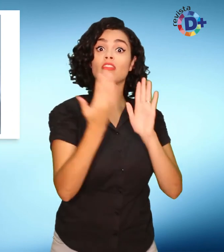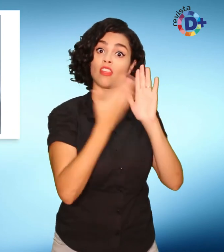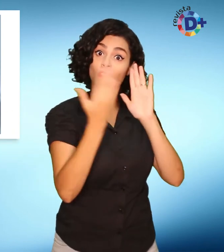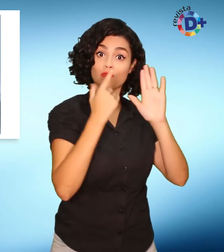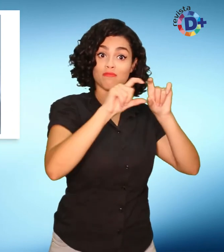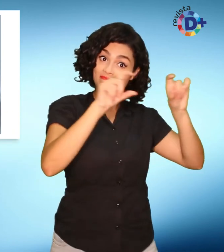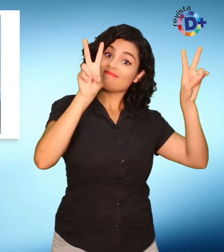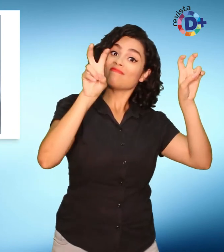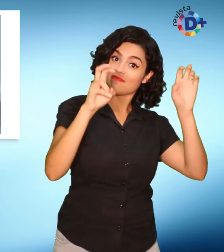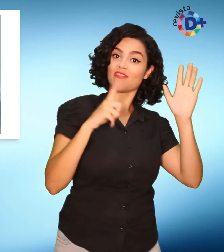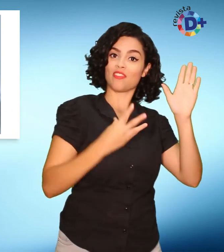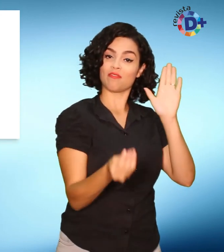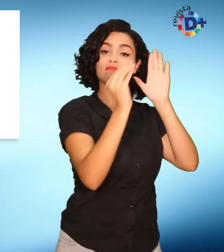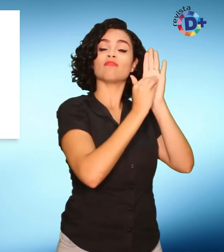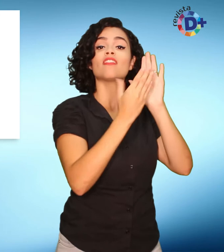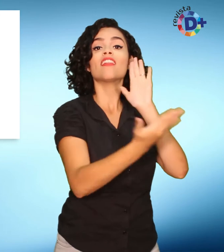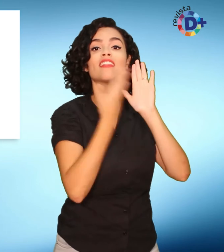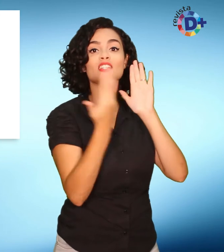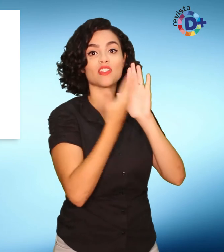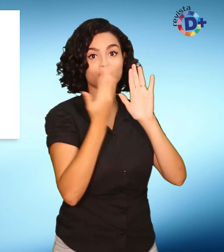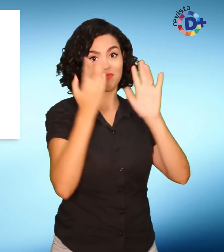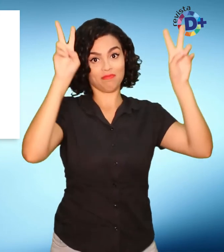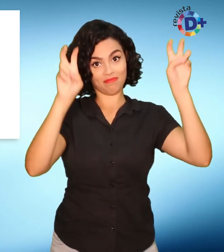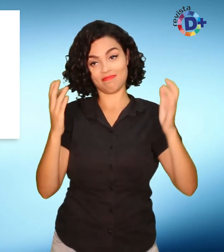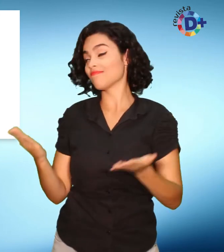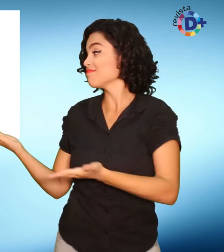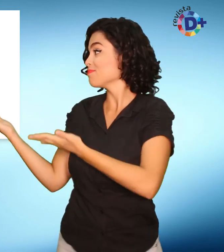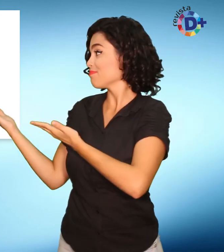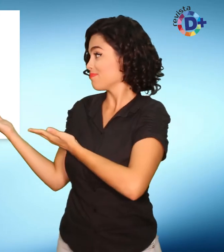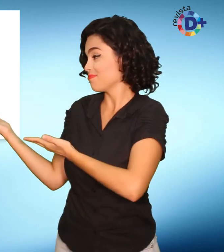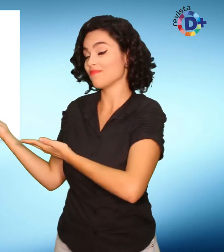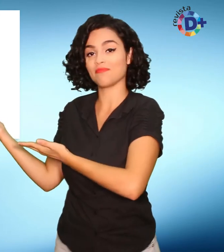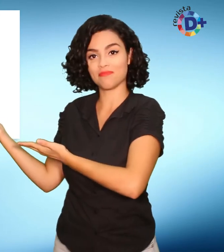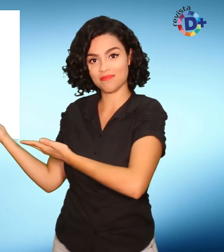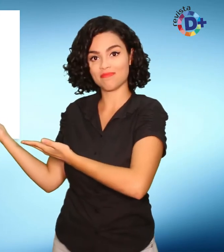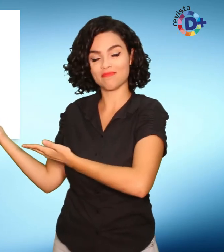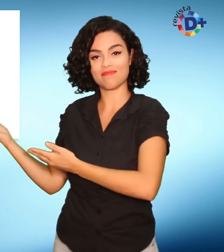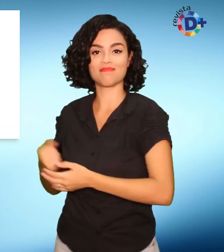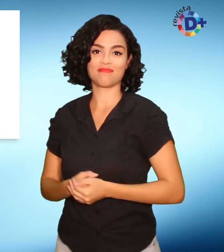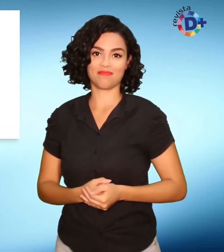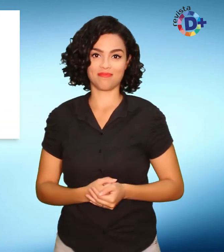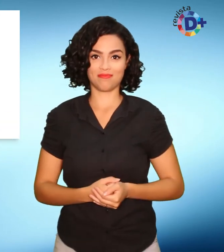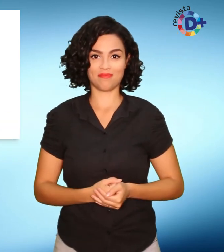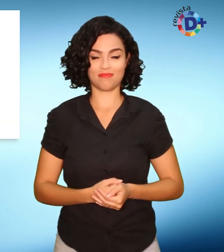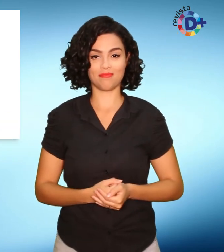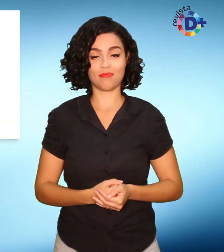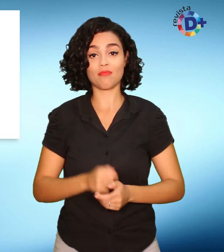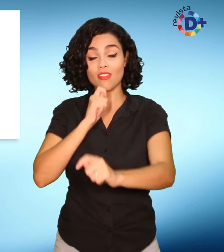coautor do livro empreendedorismo sem fronteiras um excelente caminho para pessoas com deficiência